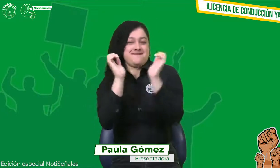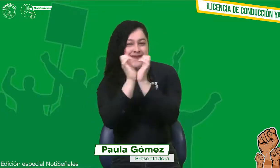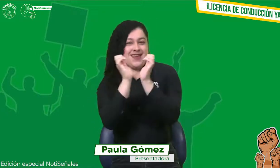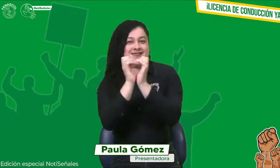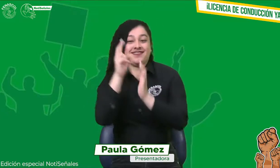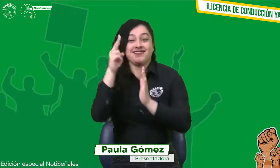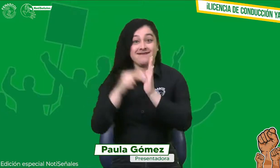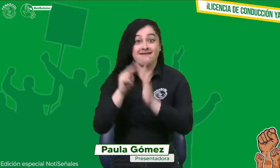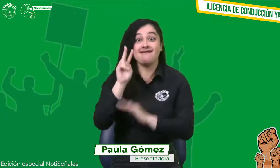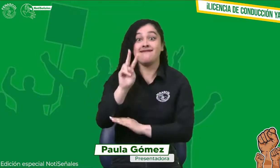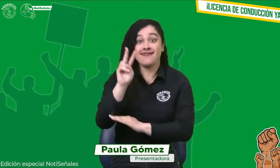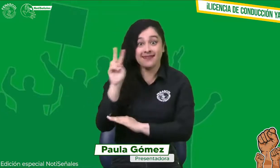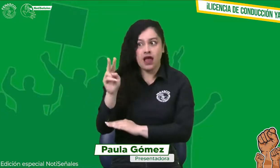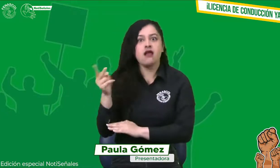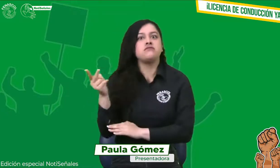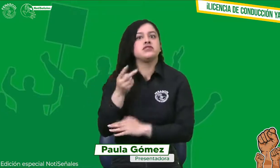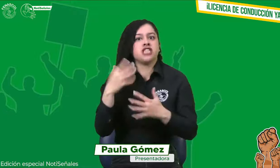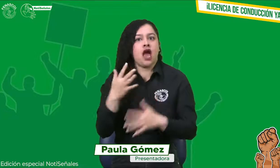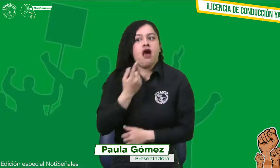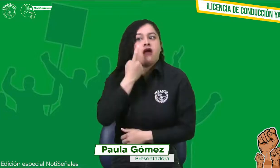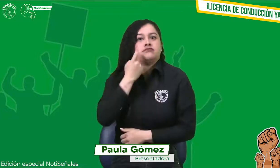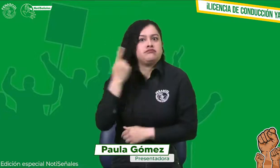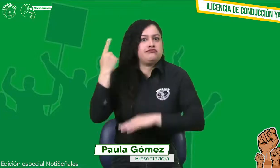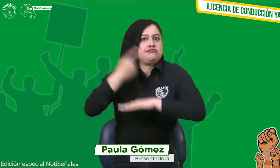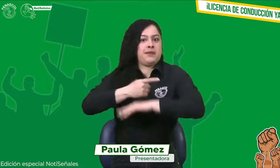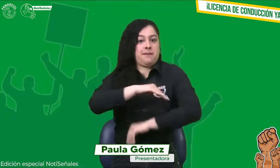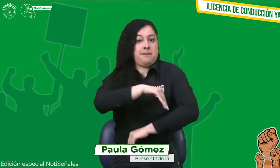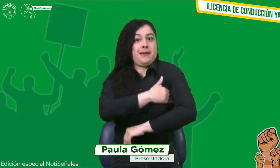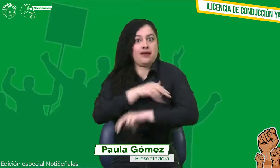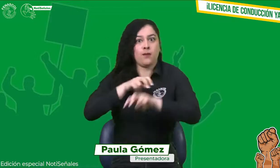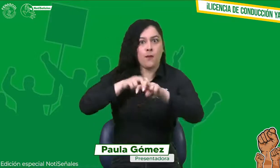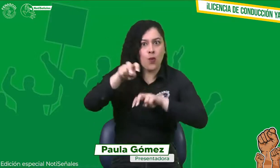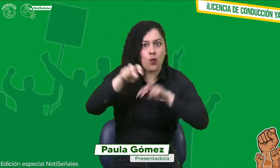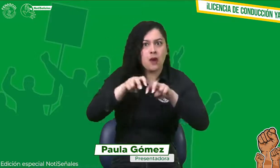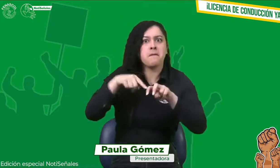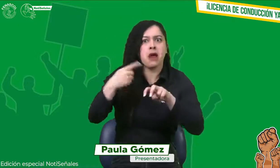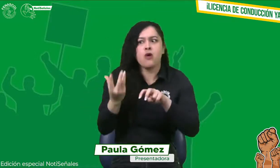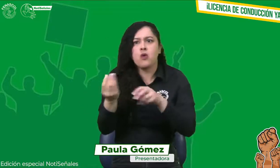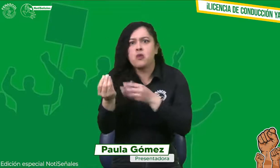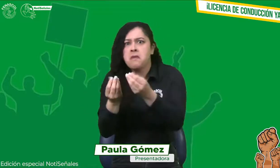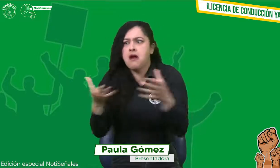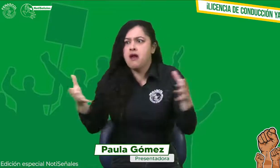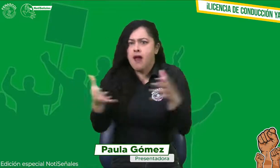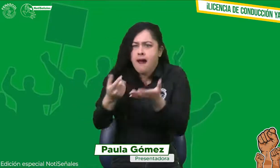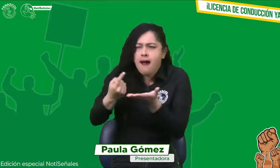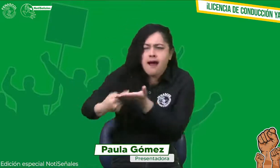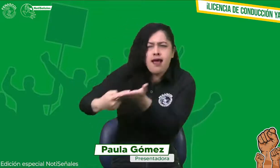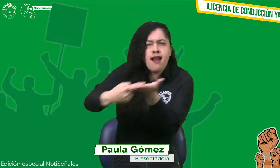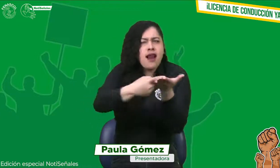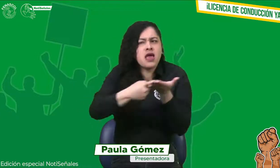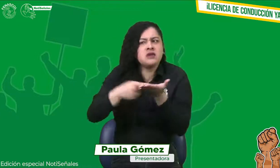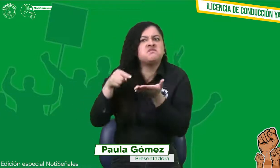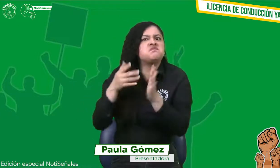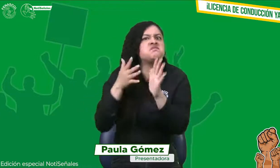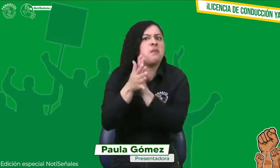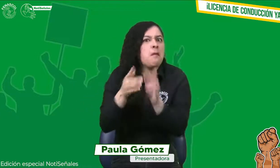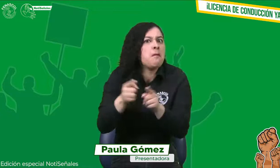ayer, 31 de mayo del 2022. Ayer se realizó una reunión con el Ministerio de